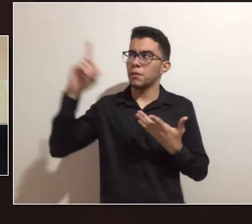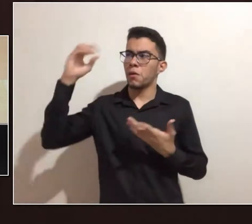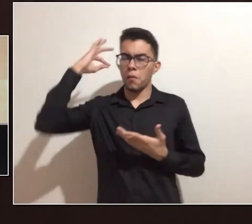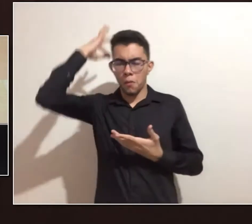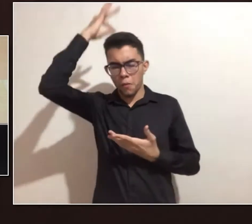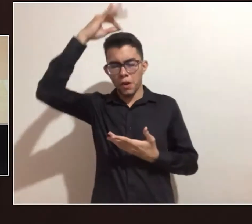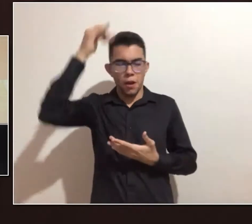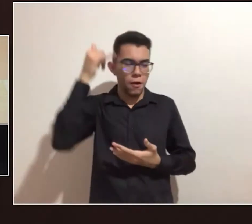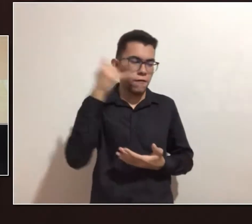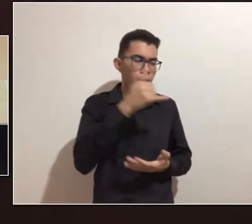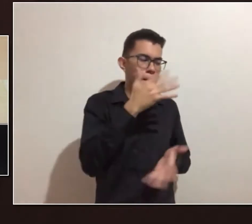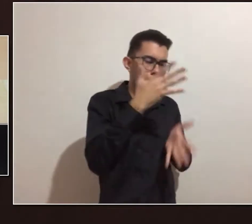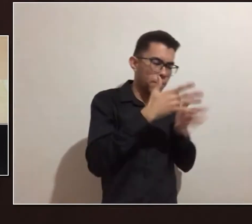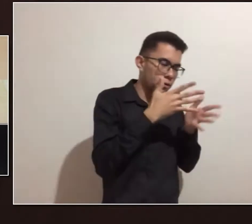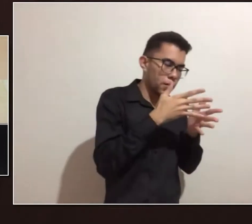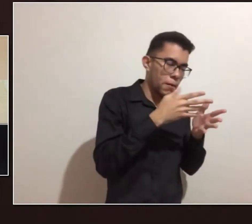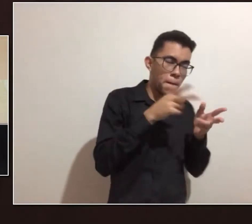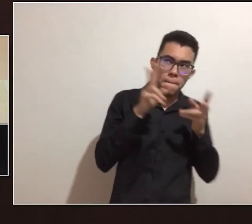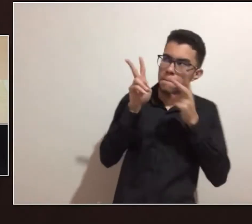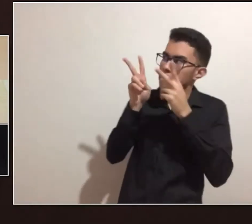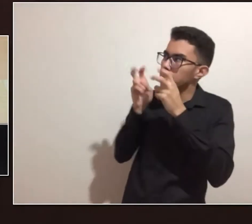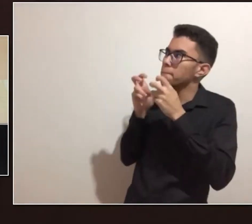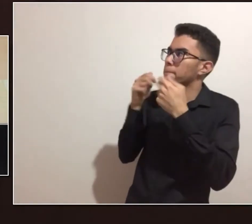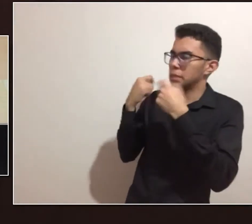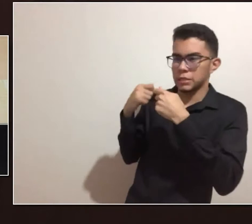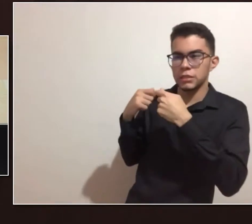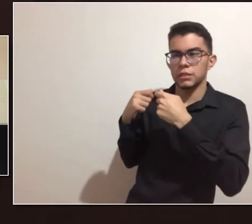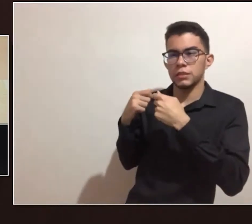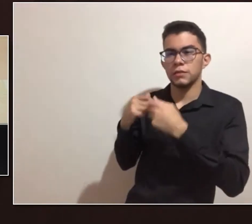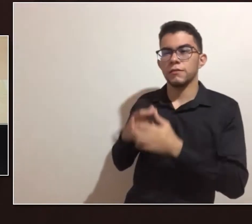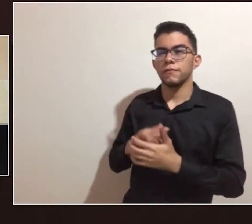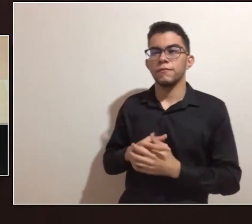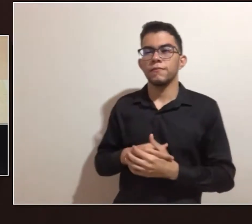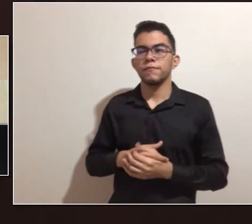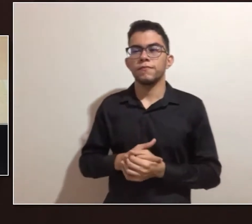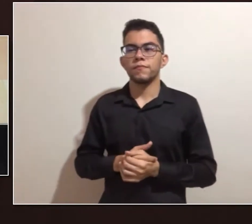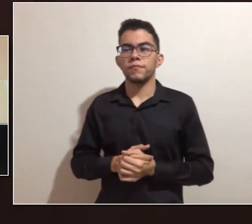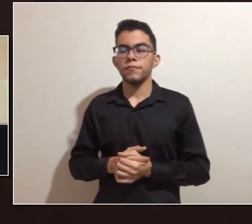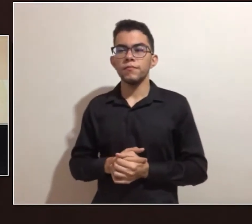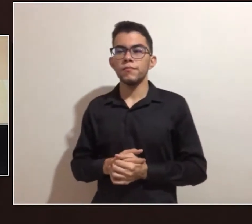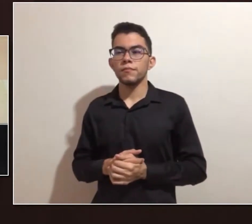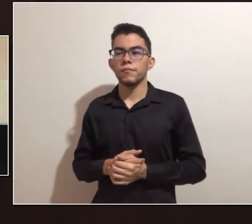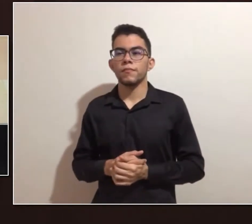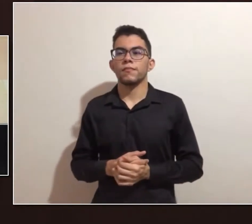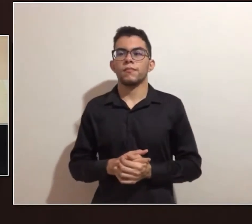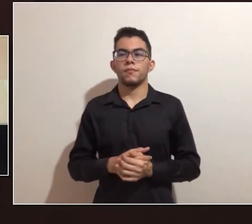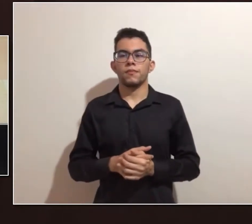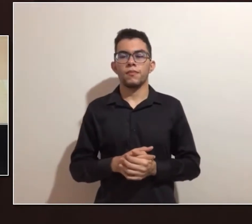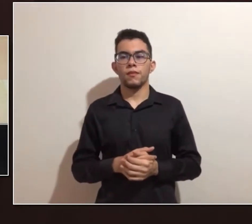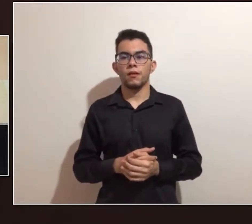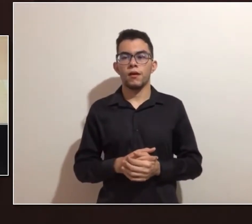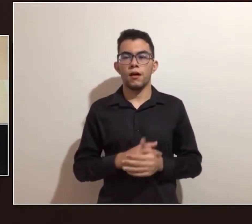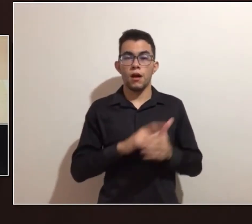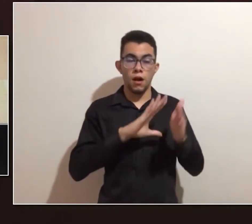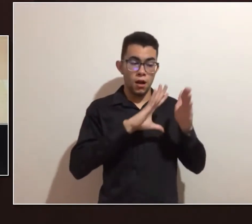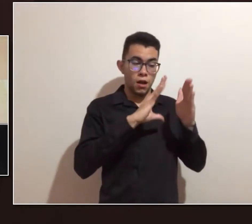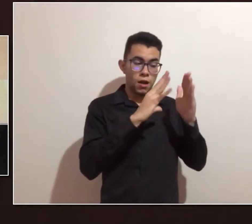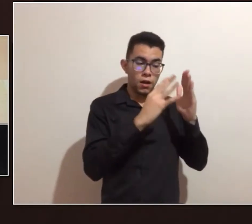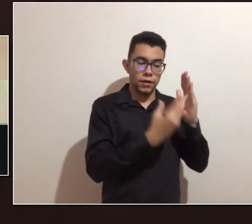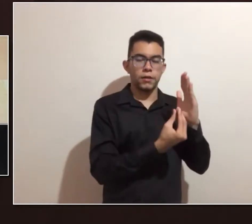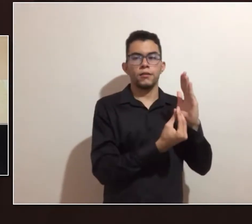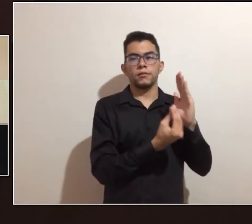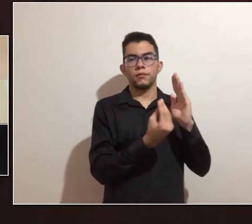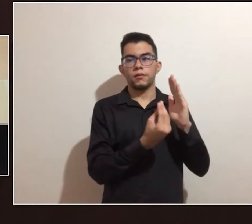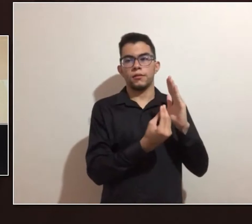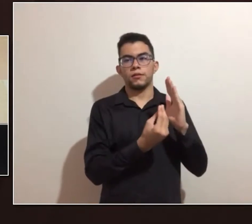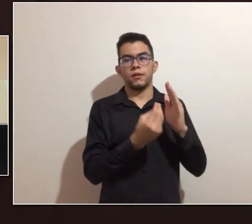igrejas. Aí entramos na igreja em Esmirna. A igreja em Esmirna, a palavra esmirna grega significa mirra. E